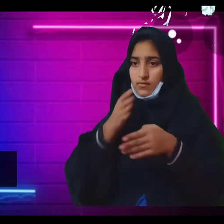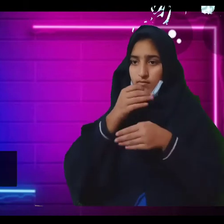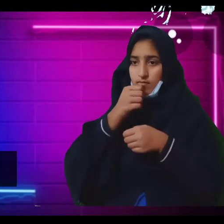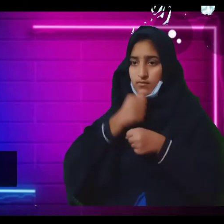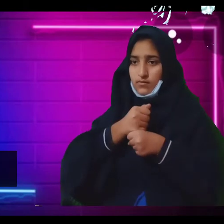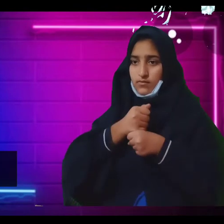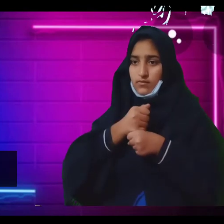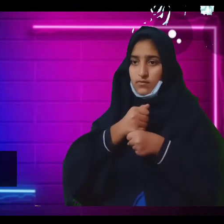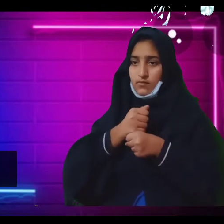इत्तफाक